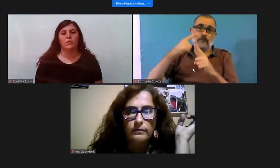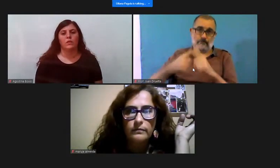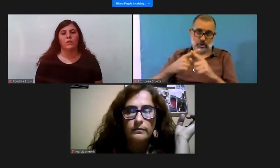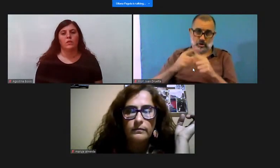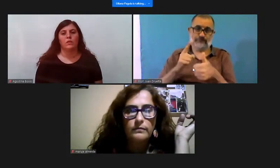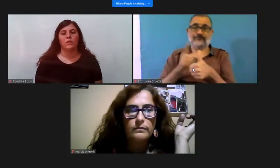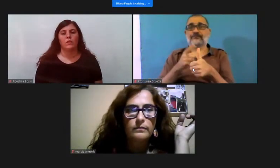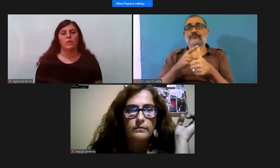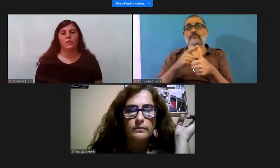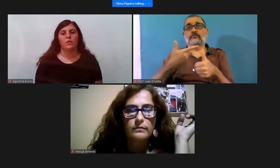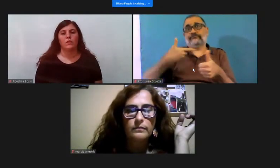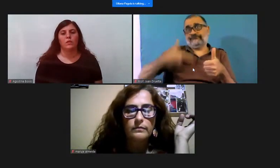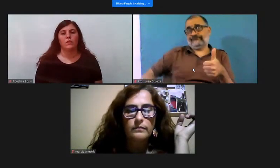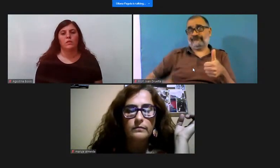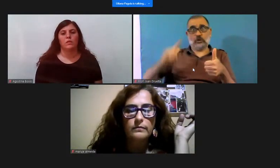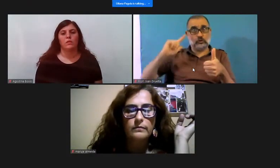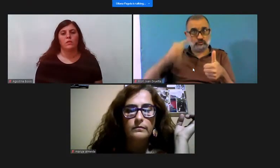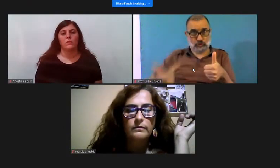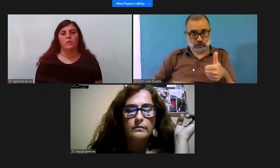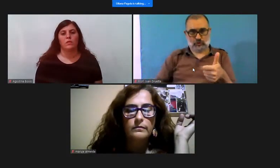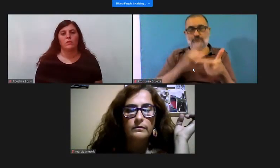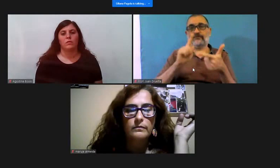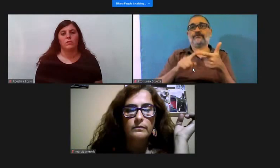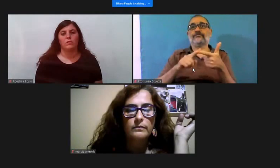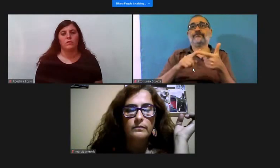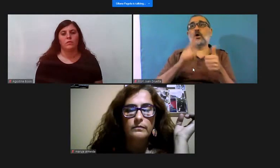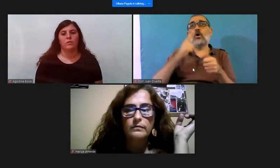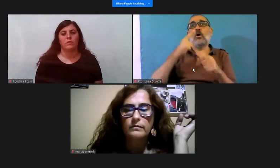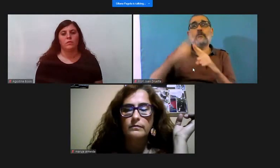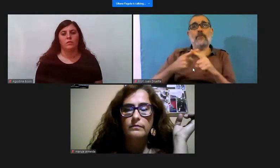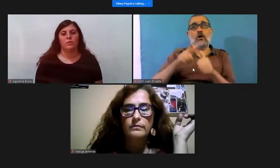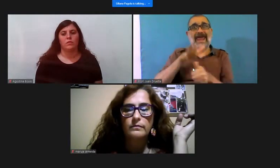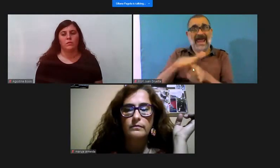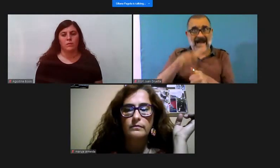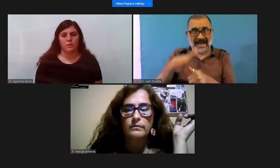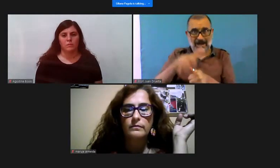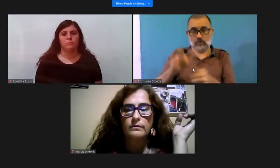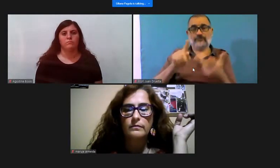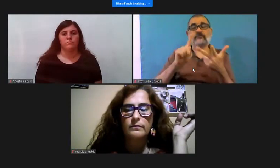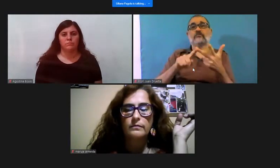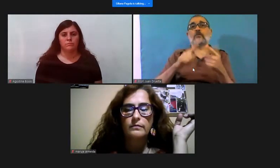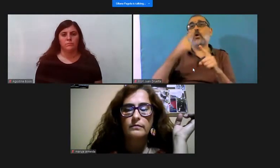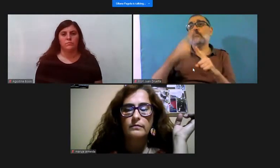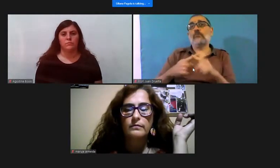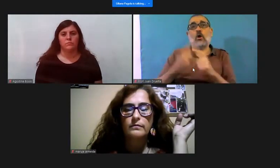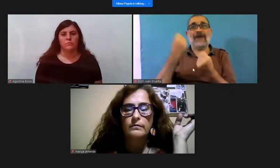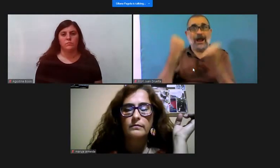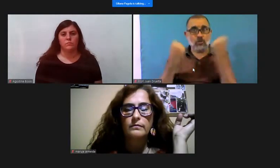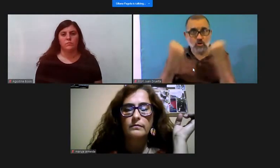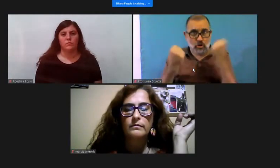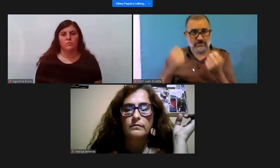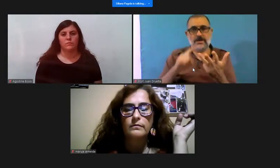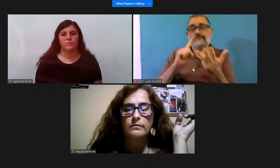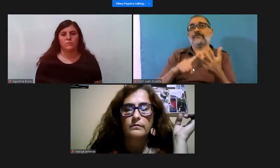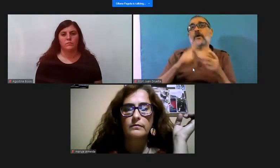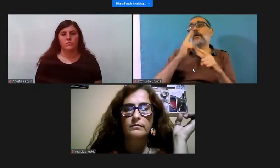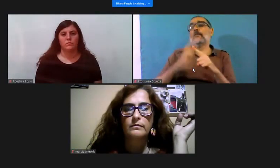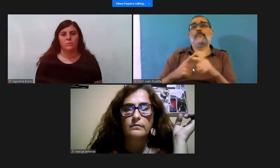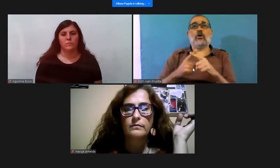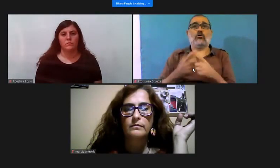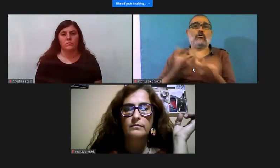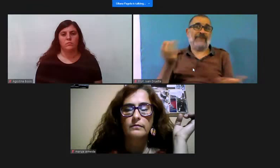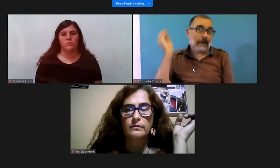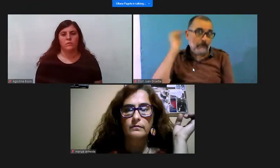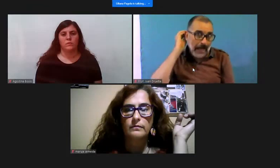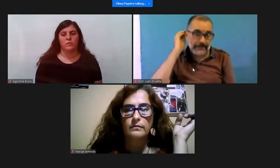comunidad? ¿No? Porque hay personas que son doble o triplemente oprimidas. Por ejemplo, yo soy sordo. También algunas personas